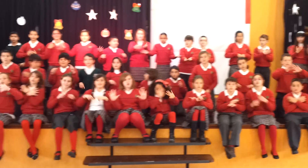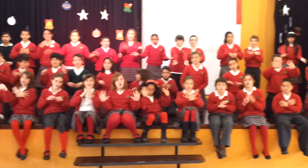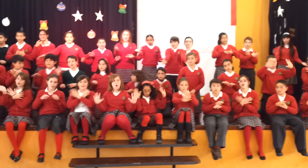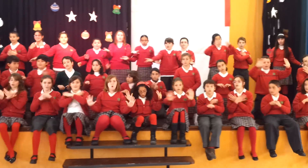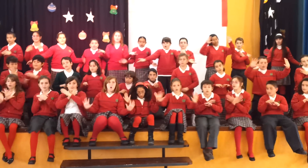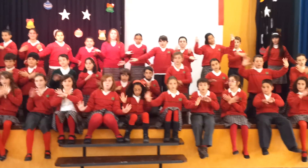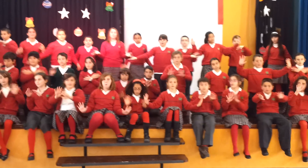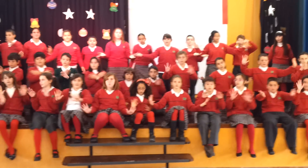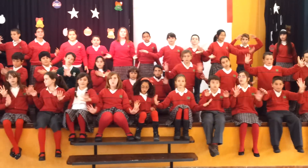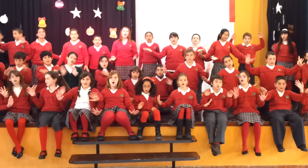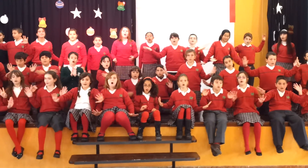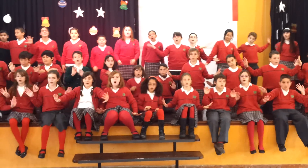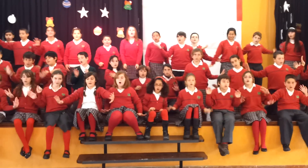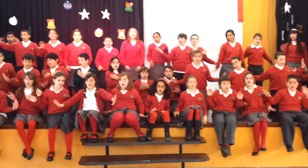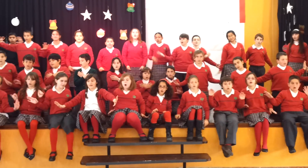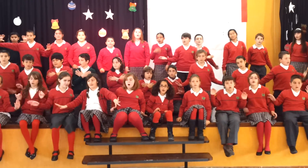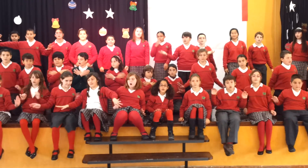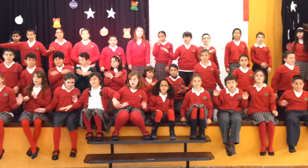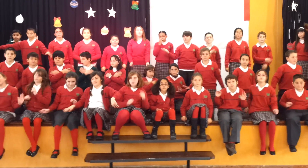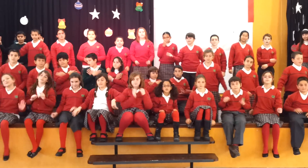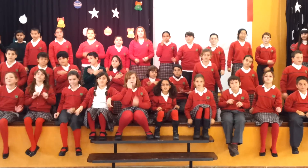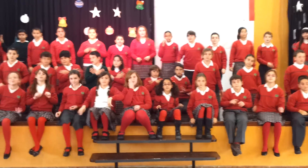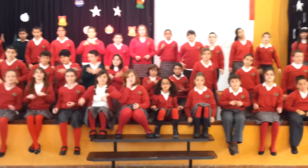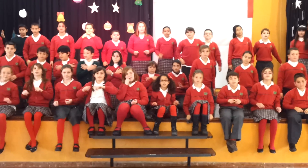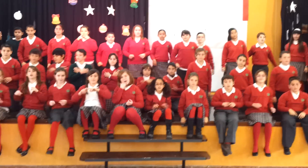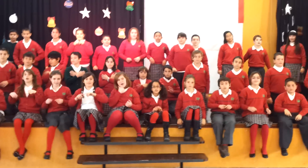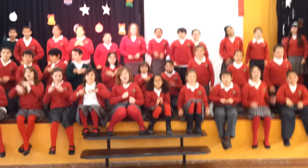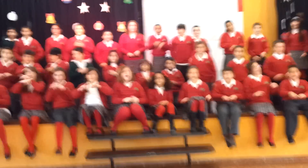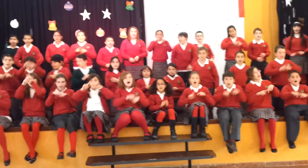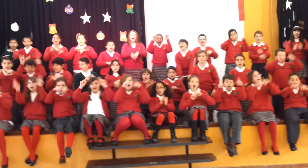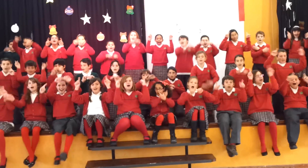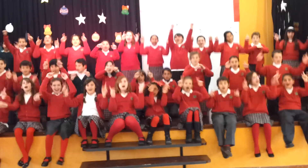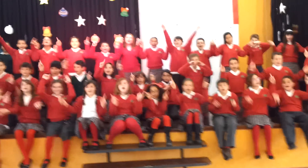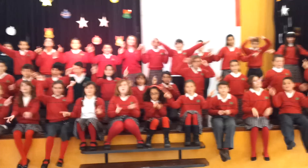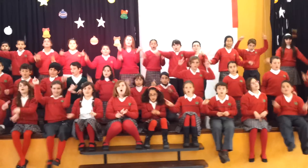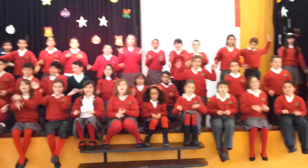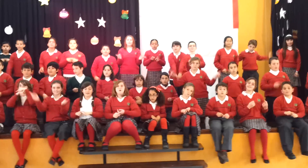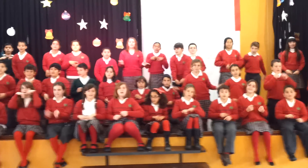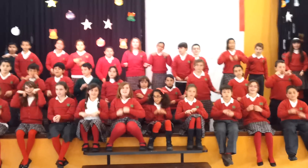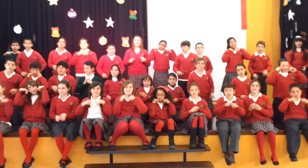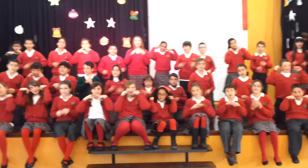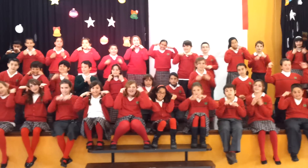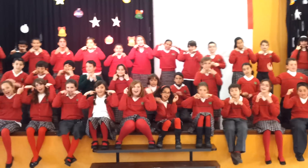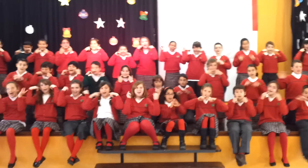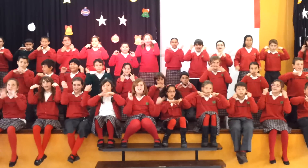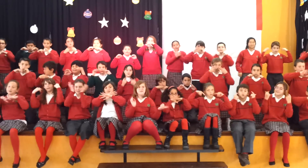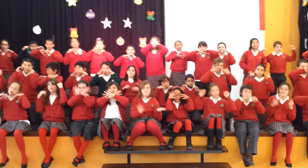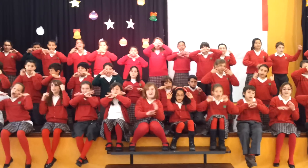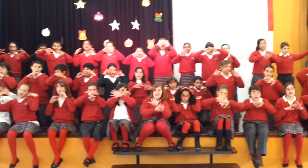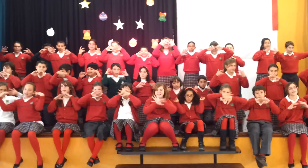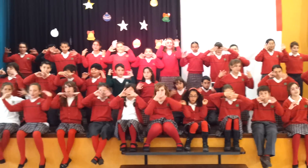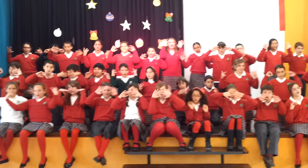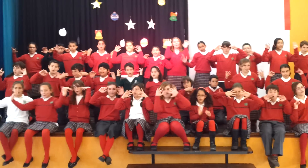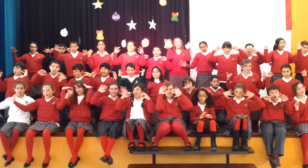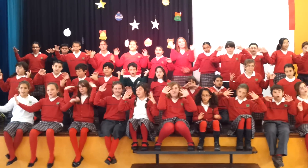todo El Mundo Amor una sonrisa y una canción